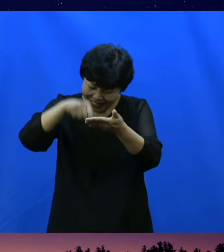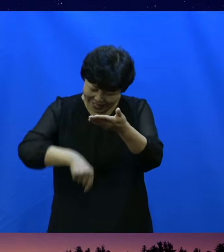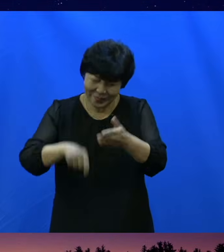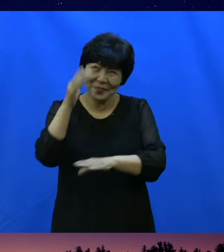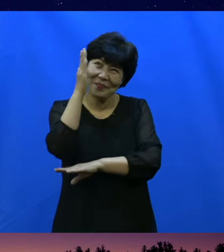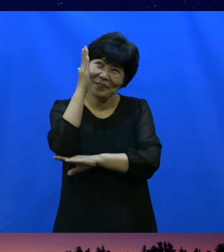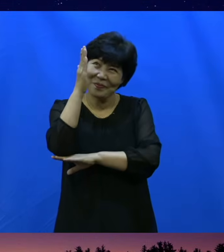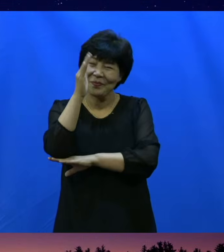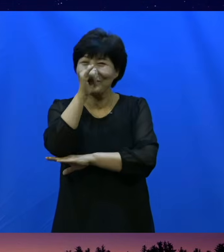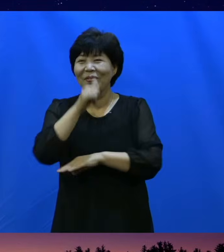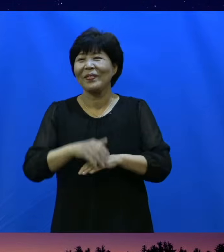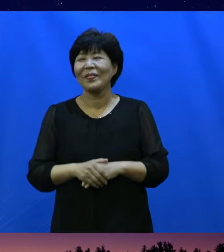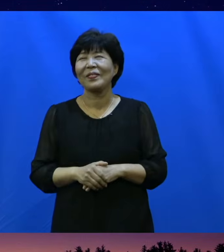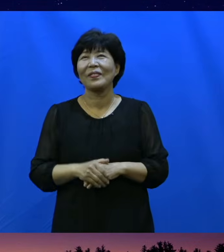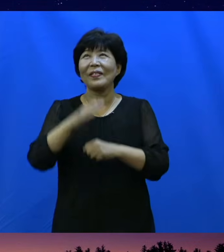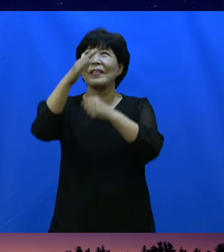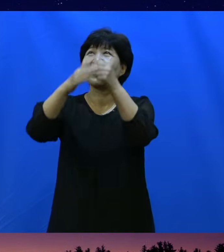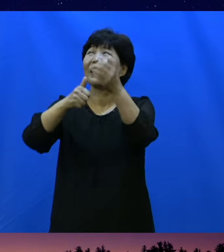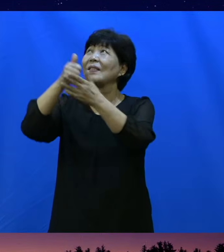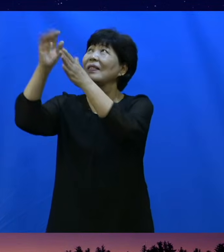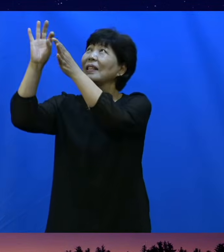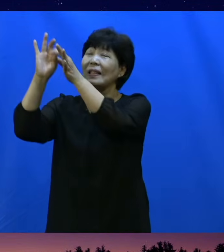여러분, 우리는 이제 하나님과의 관계가